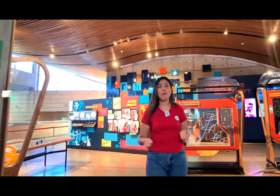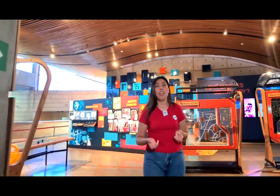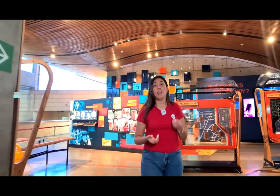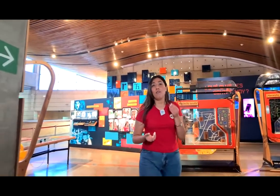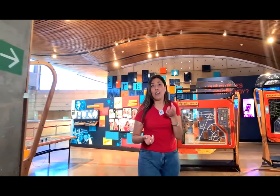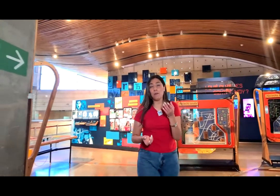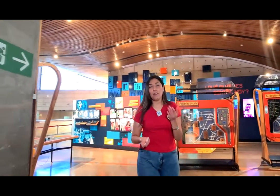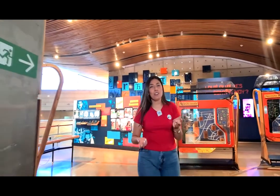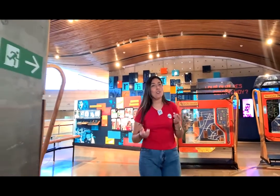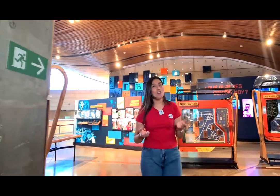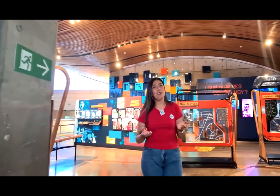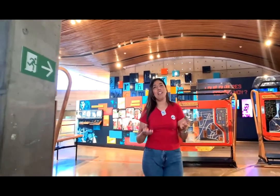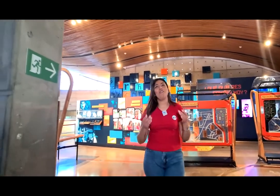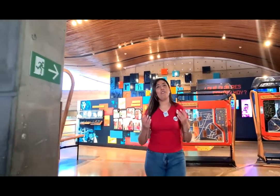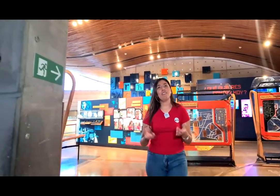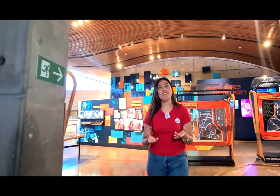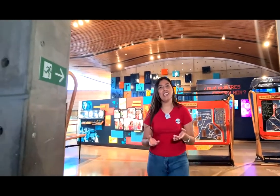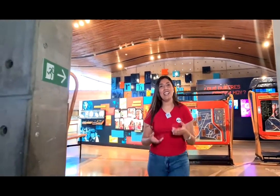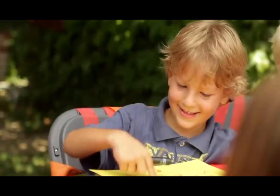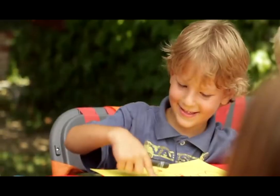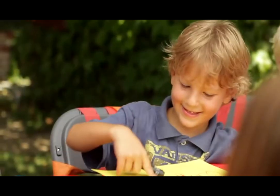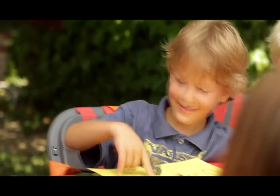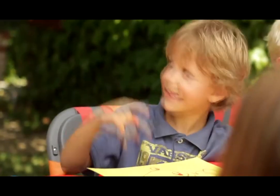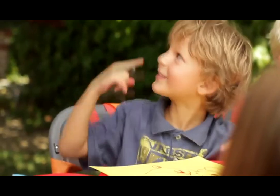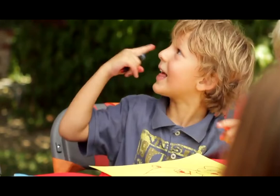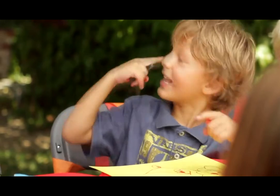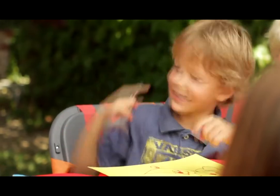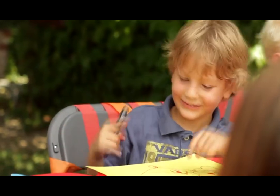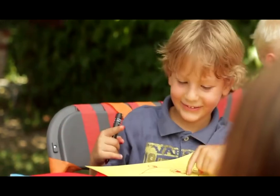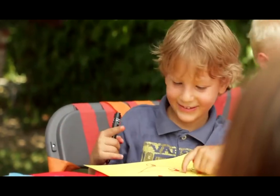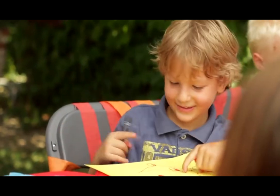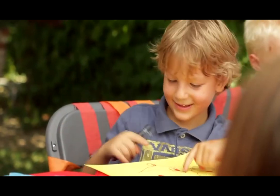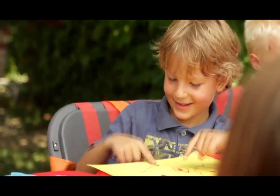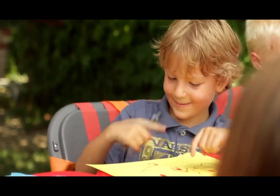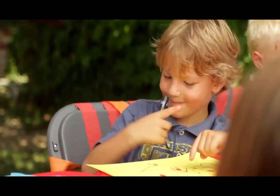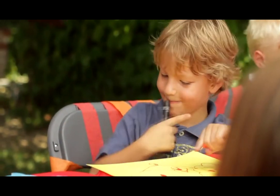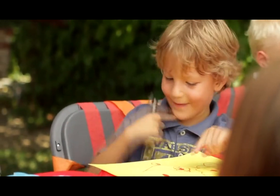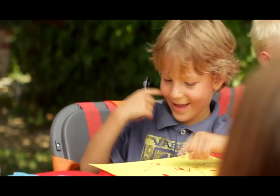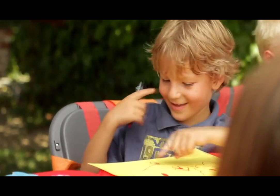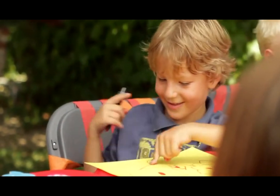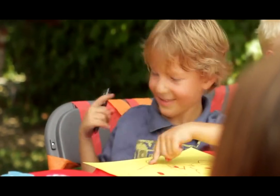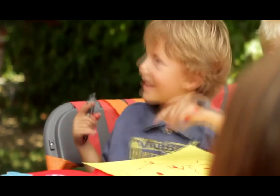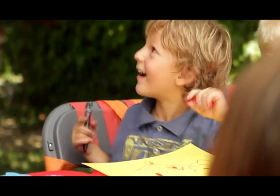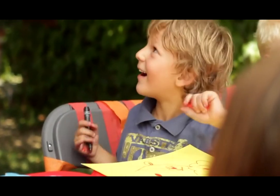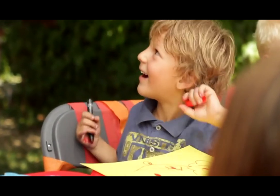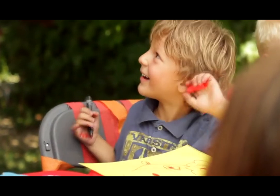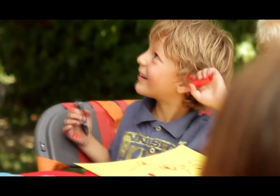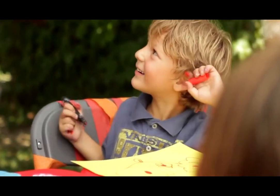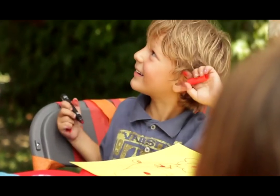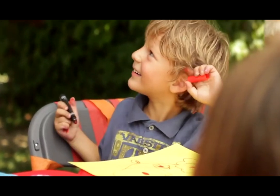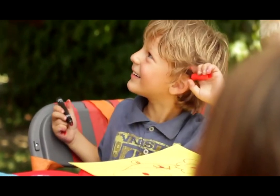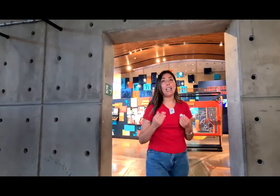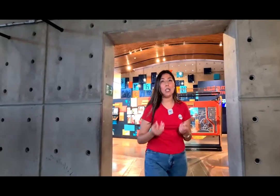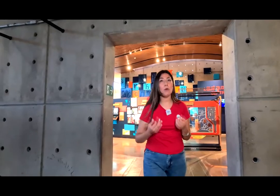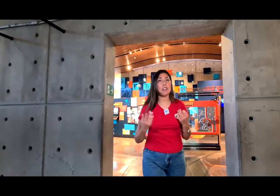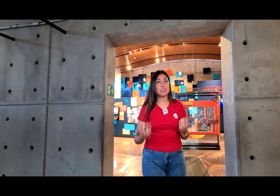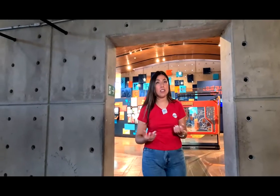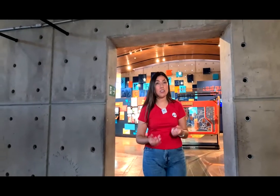va a depender solo de la frecuencia en la que se utilice. Por lo mismo, niños y niñas sordas deben introducir la lengua de señas